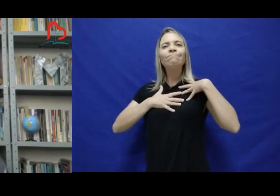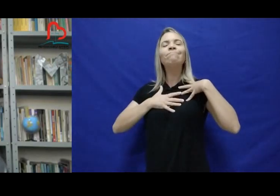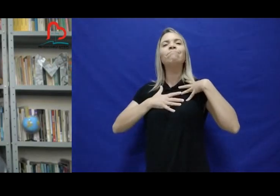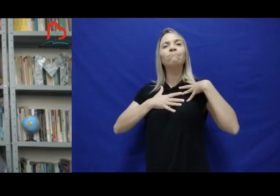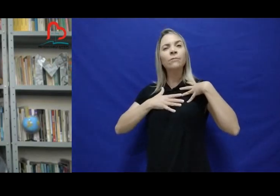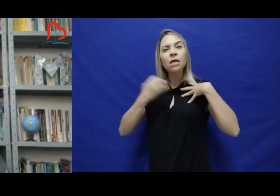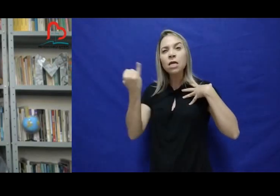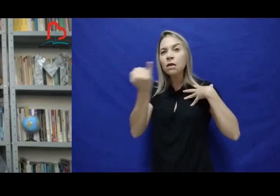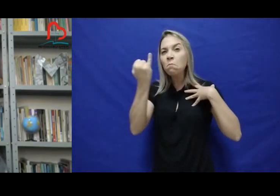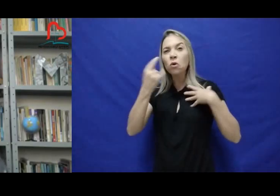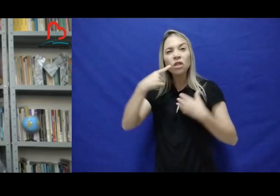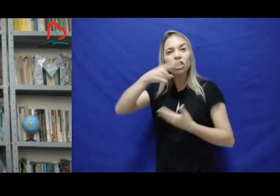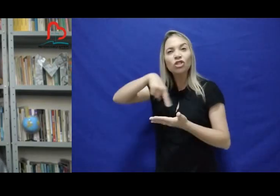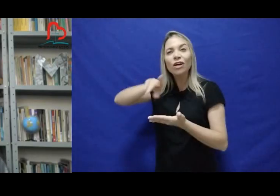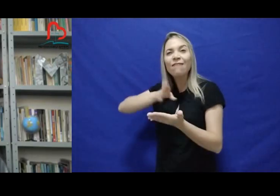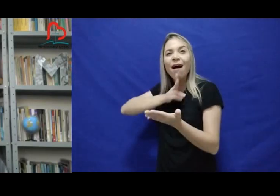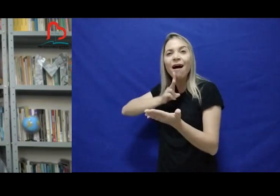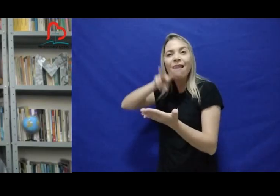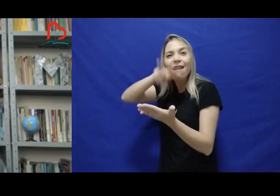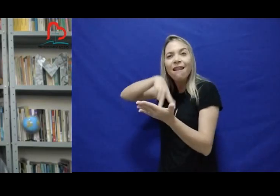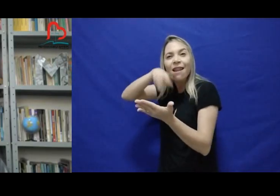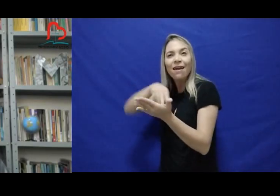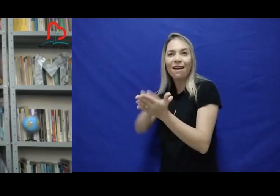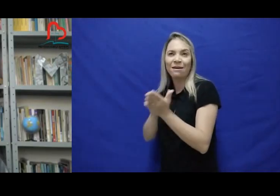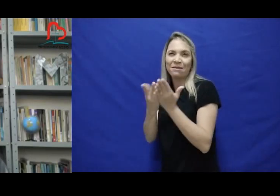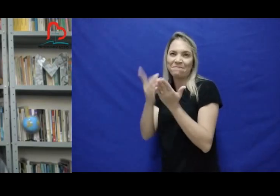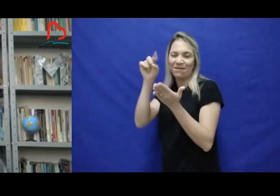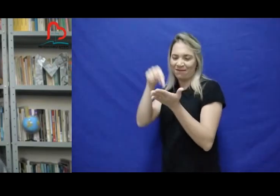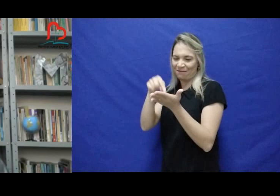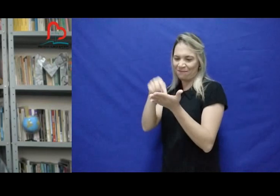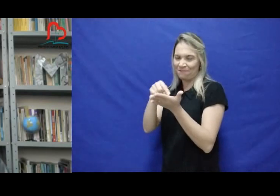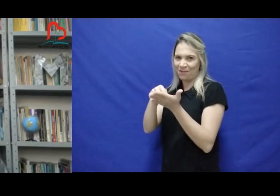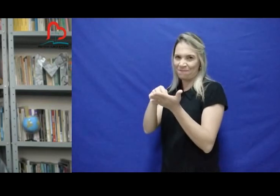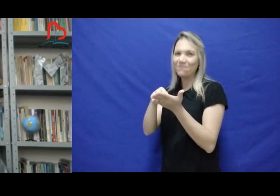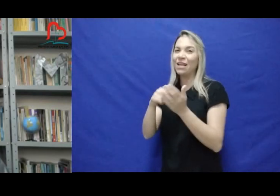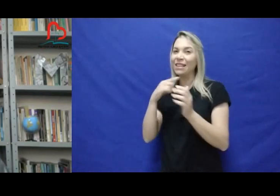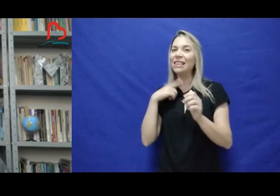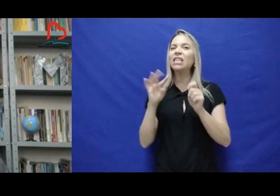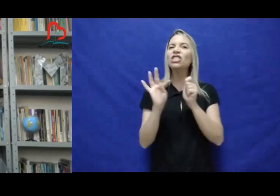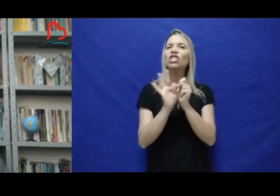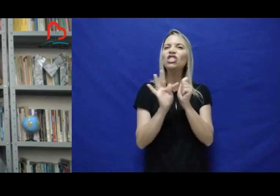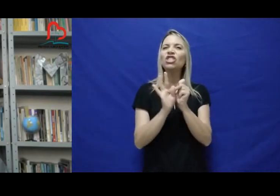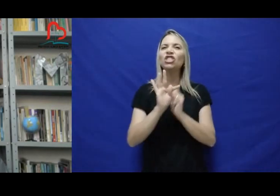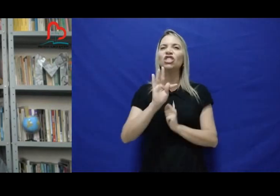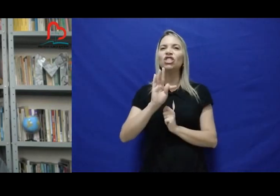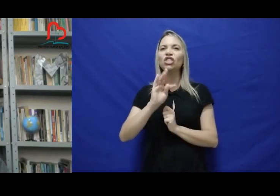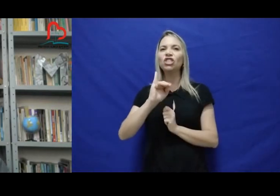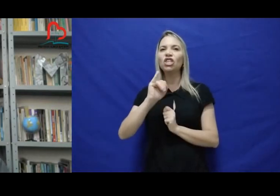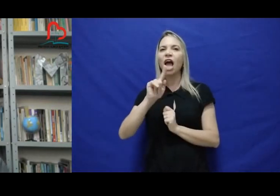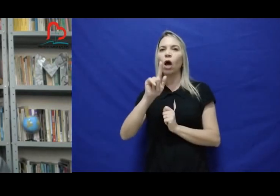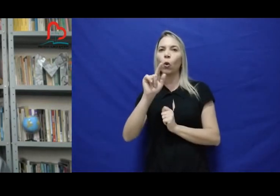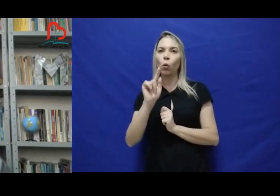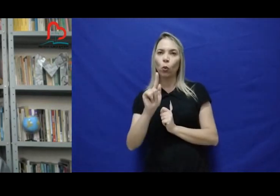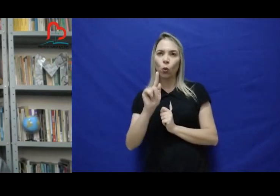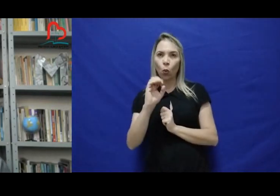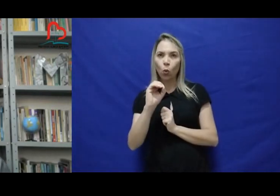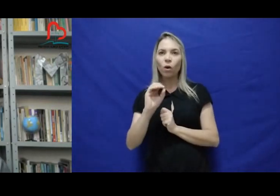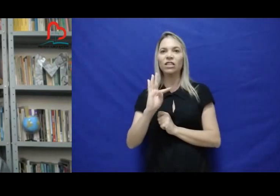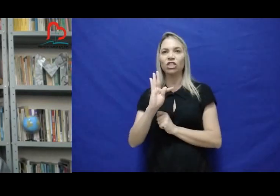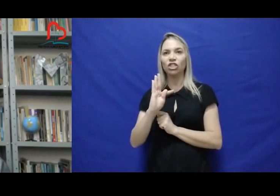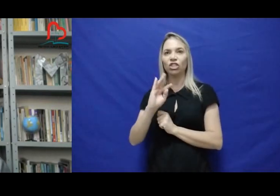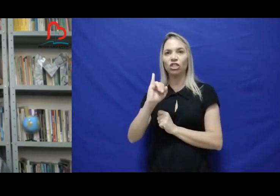conhecermos a sua palavra para que não caiamos em tentação. O alerta de Tiago, no